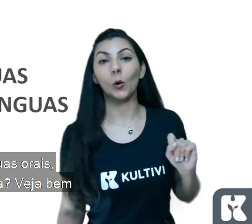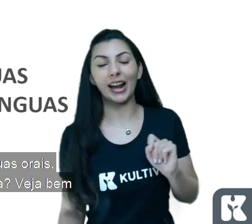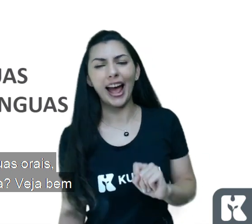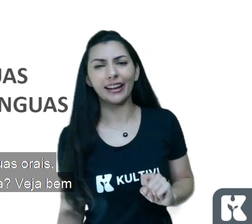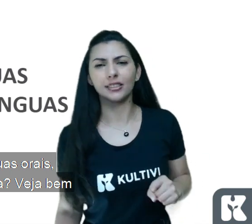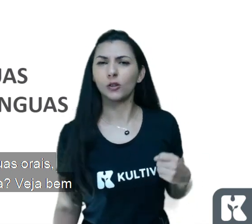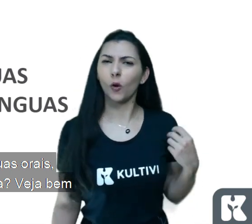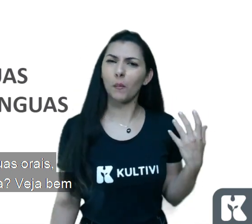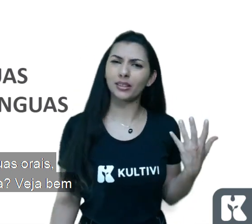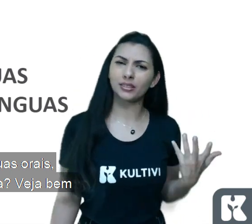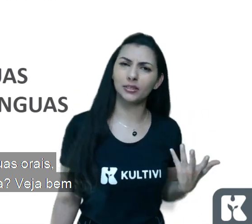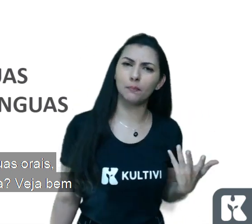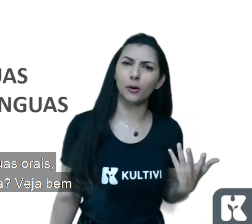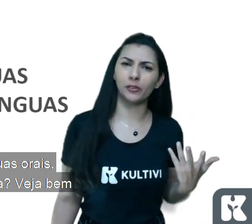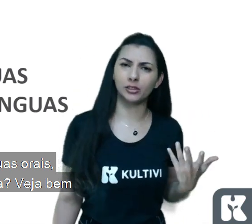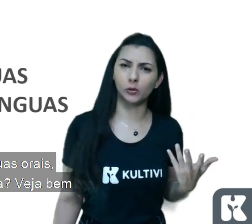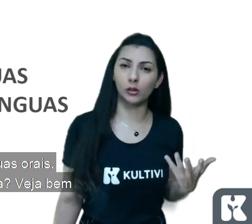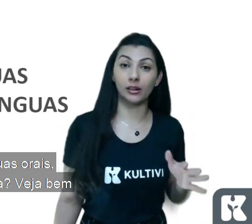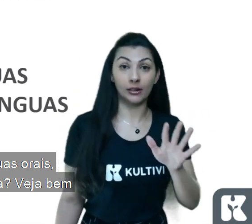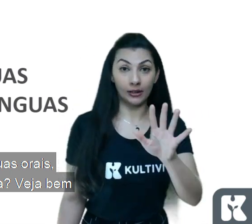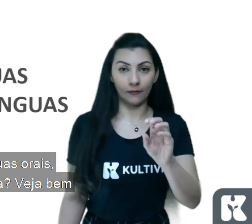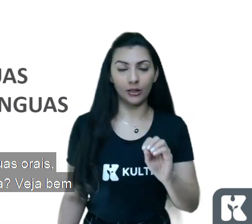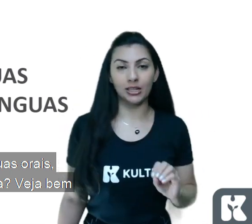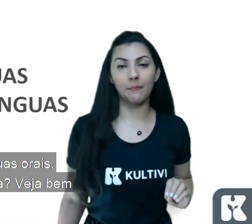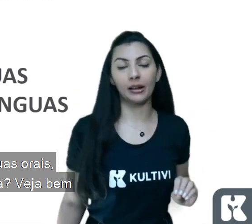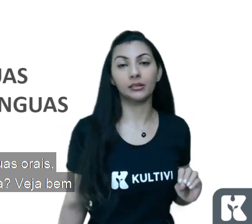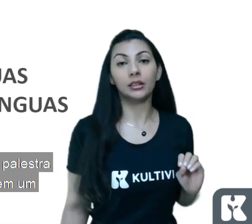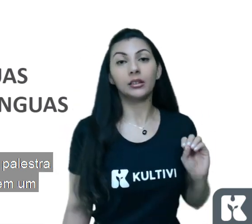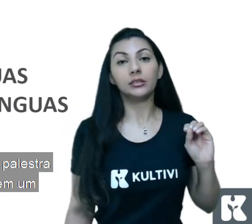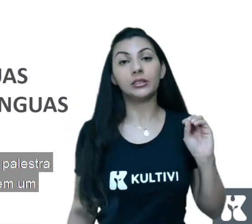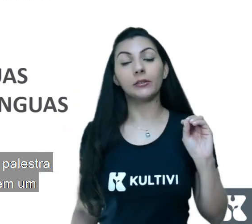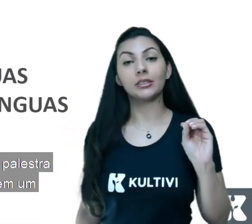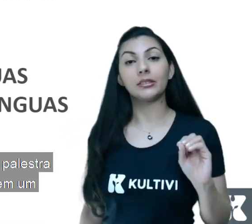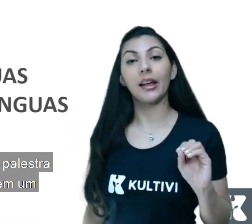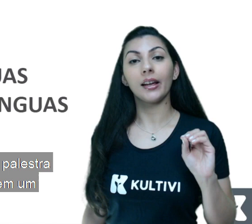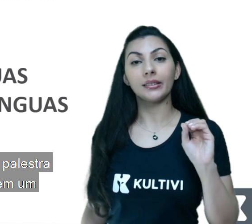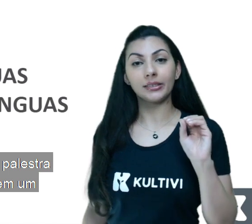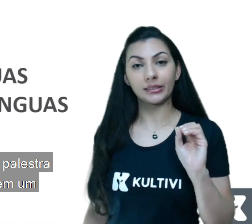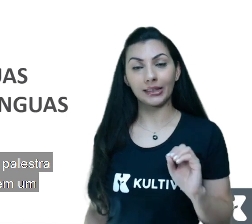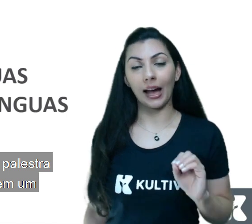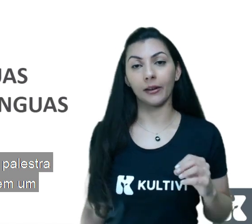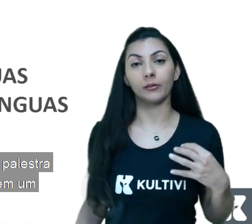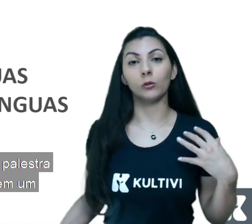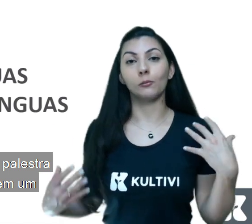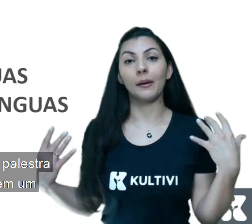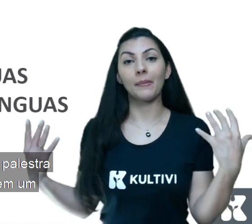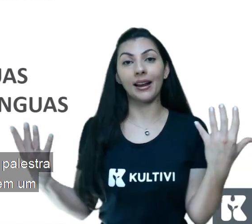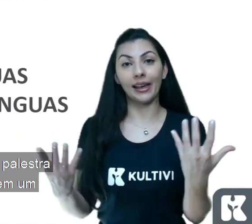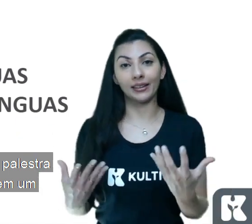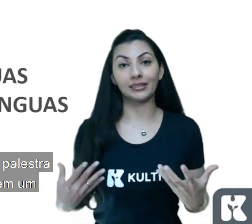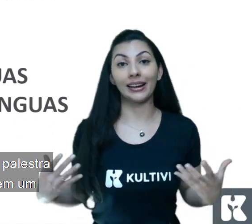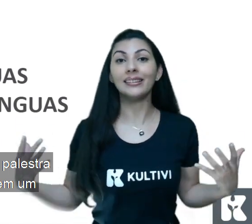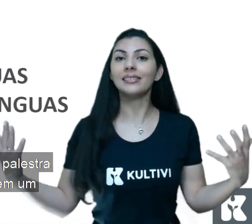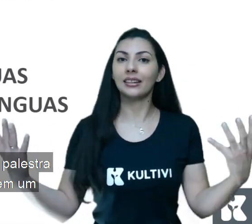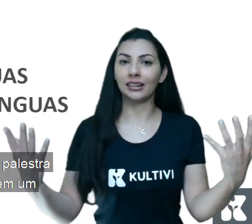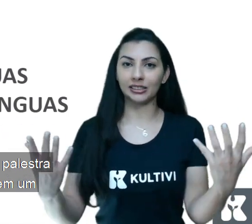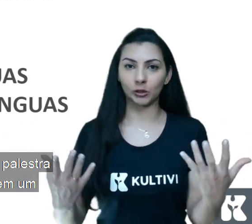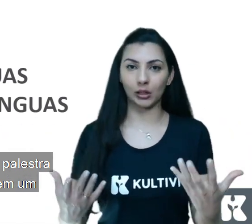línguas orais. Como assim, professora? Veja bem, se você está numa